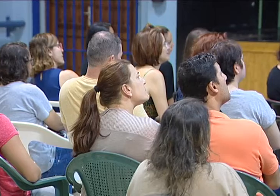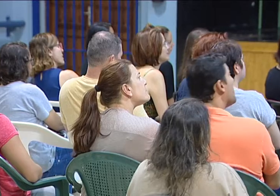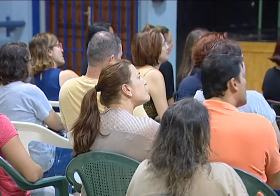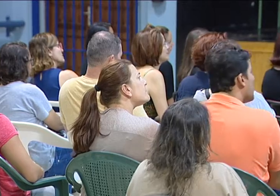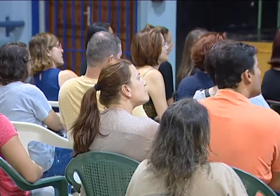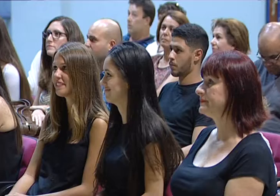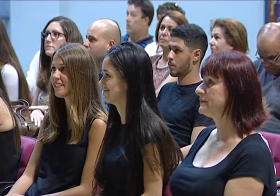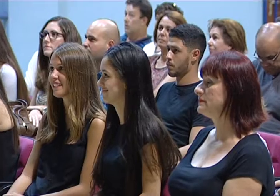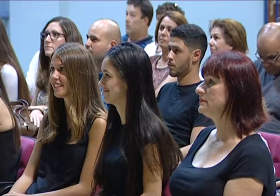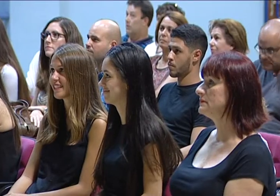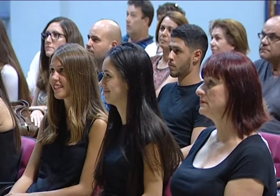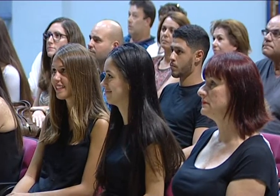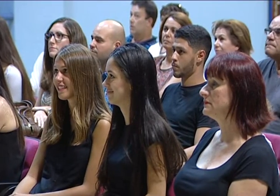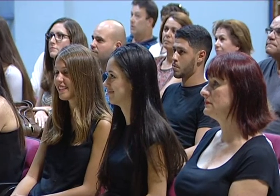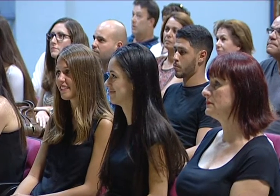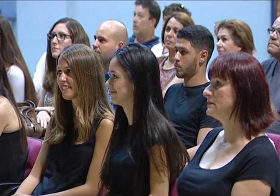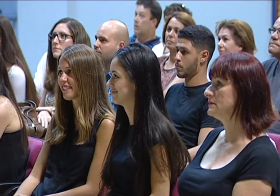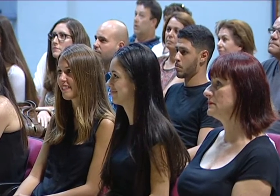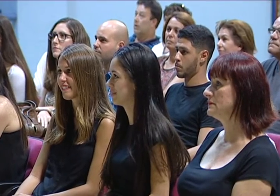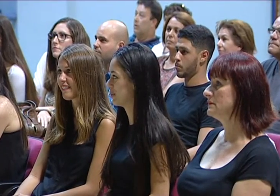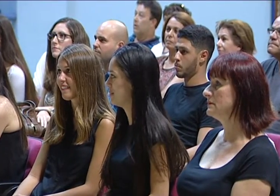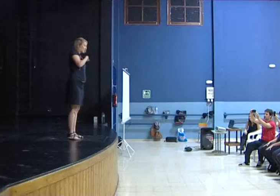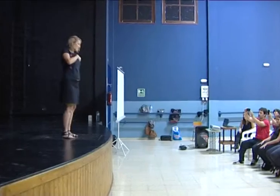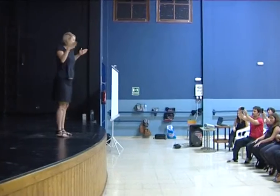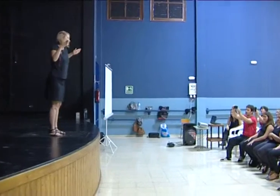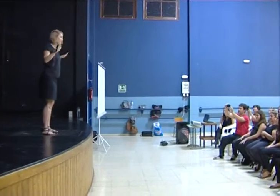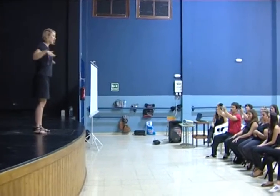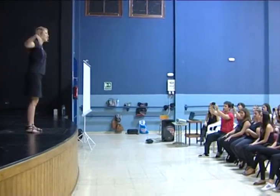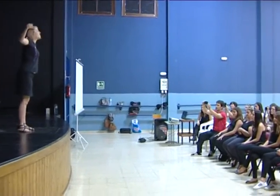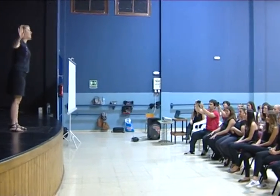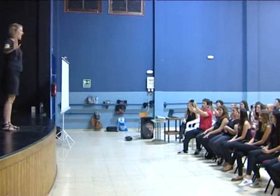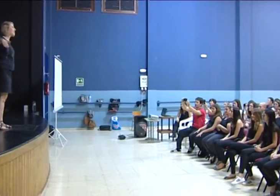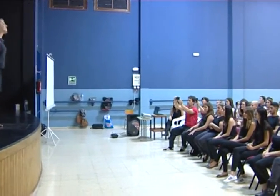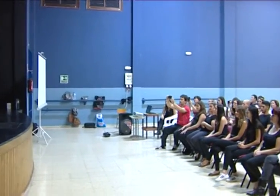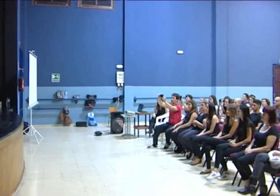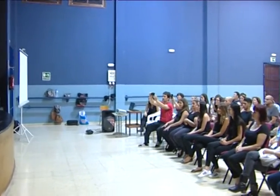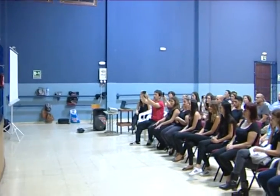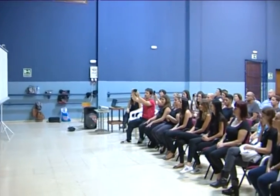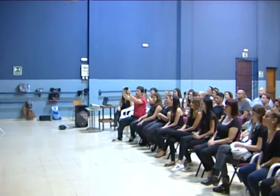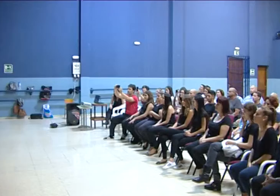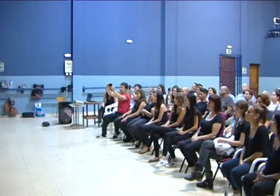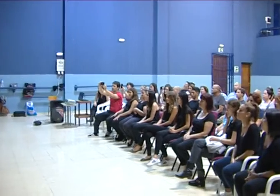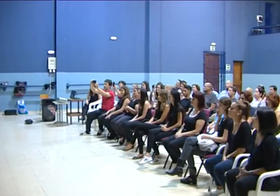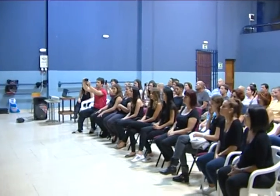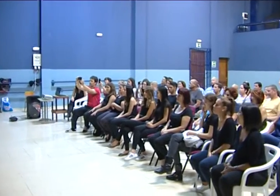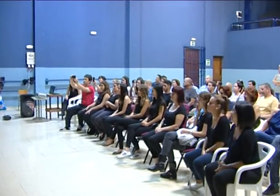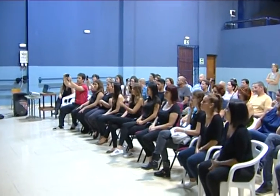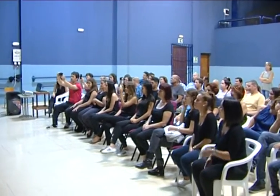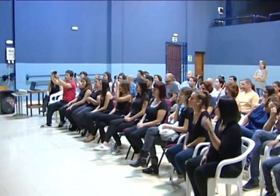Canaria de Universidades Populares, celebró ayer un festival de canciones con lengua de signos. Con este acto abierto al público en general y entrada gratuita,